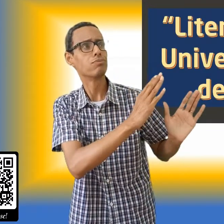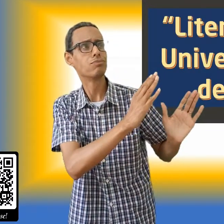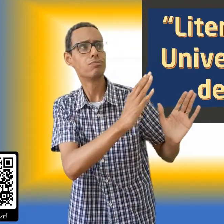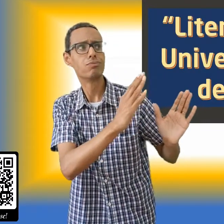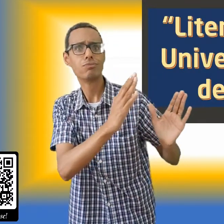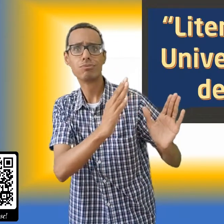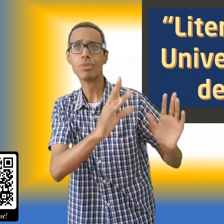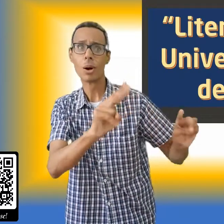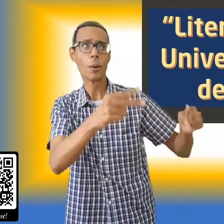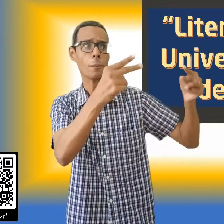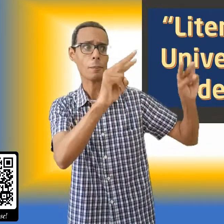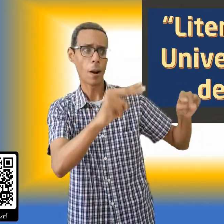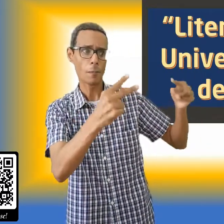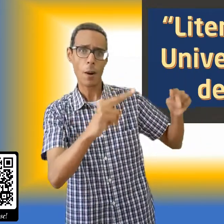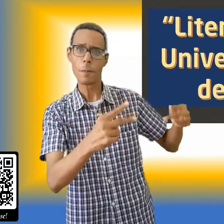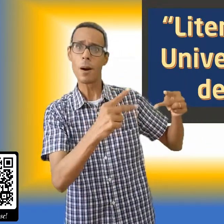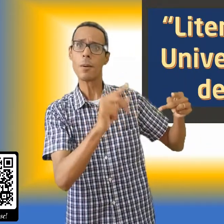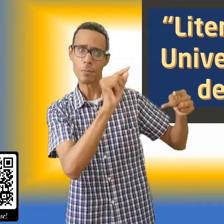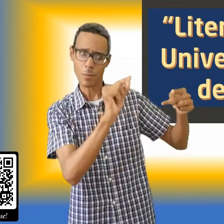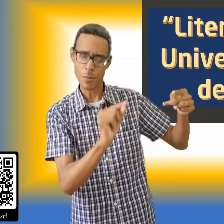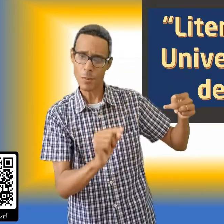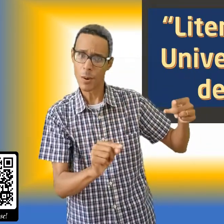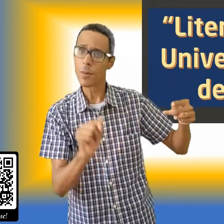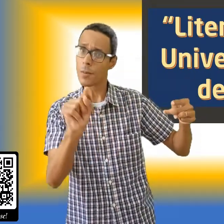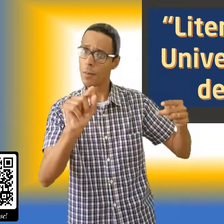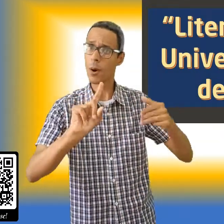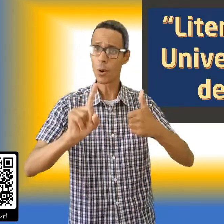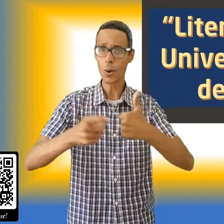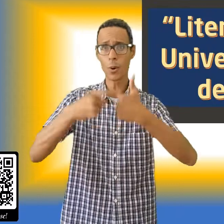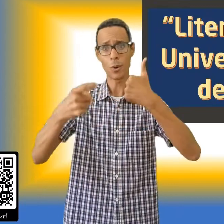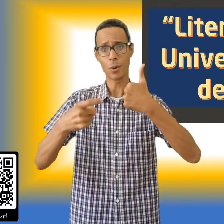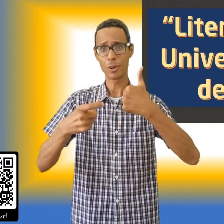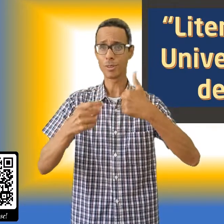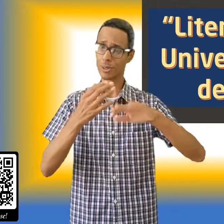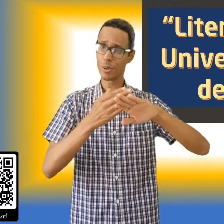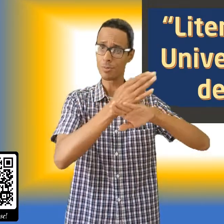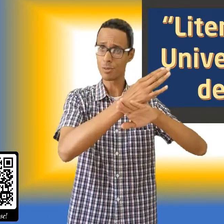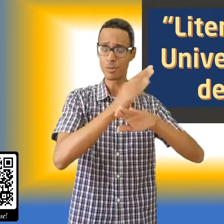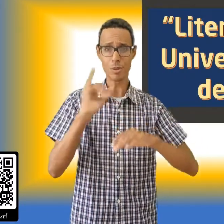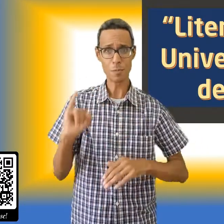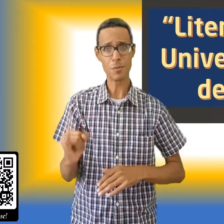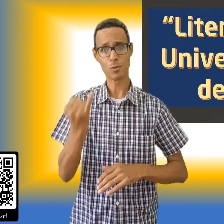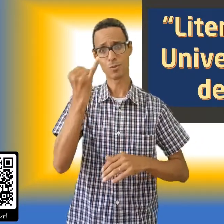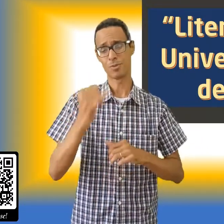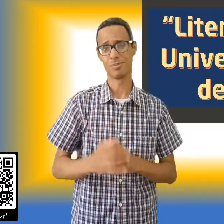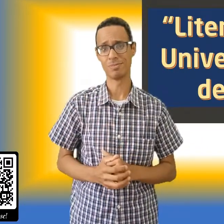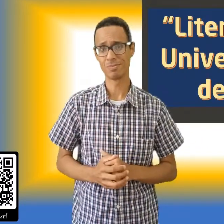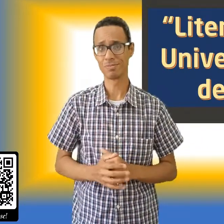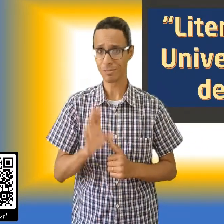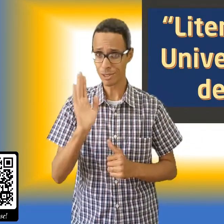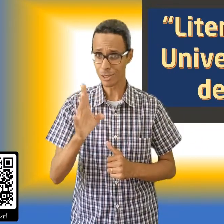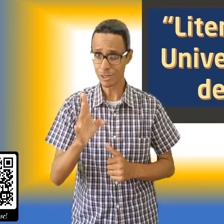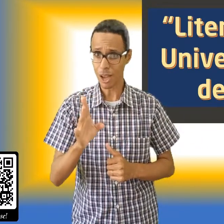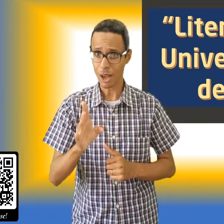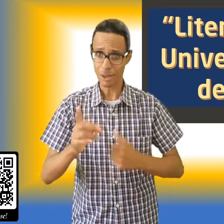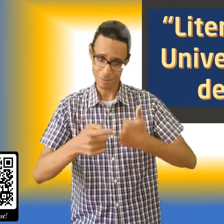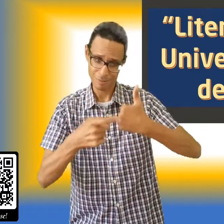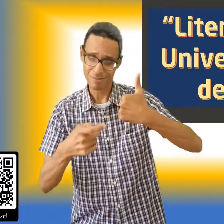títulos acessando seus respectivos links. Já deixe seu like, se ainda não